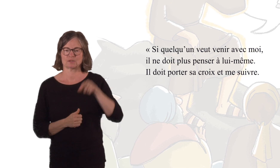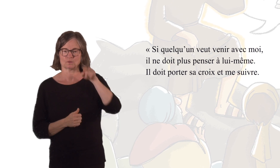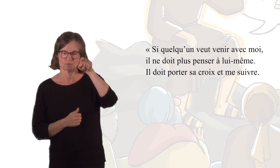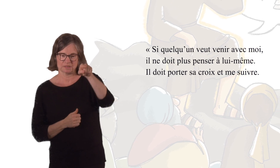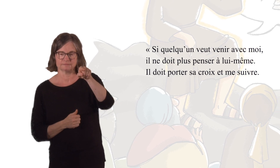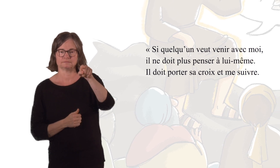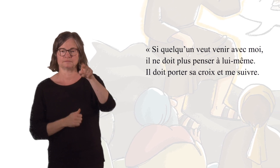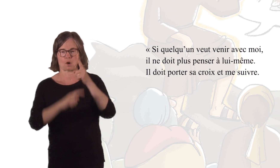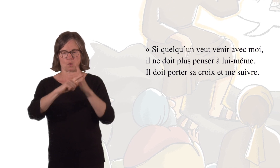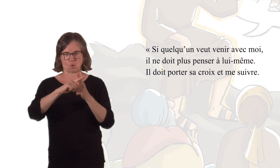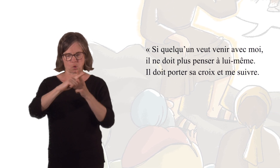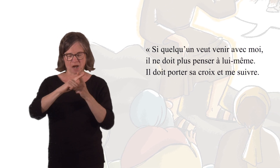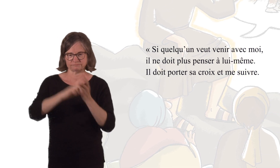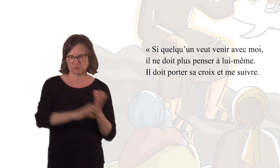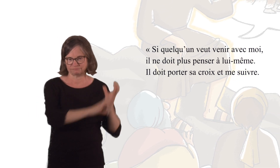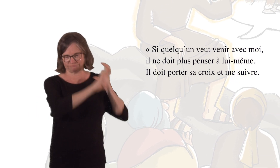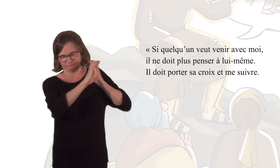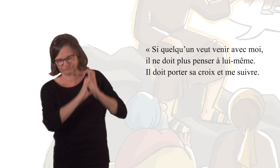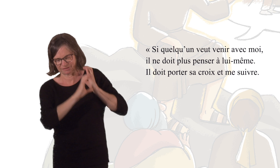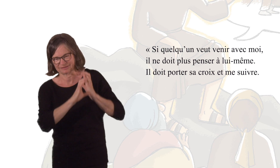Il doit porter sa croix et me suivre. »